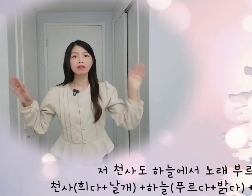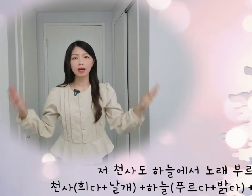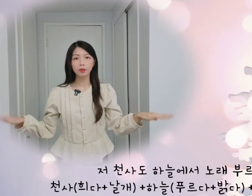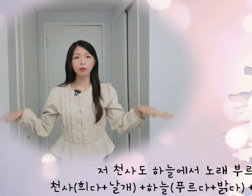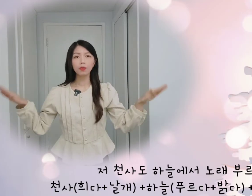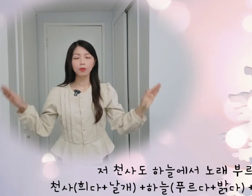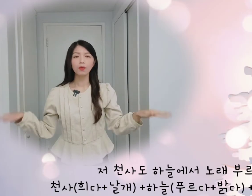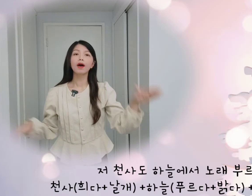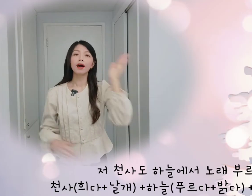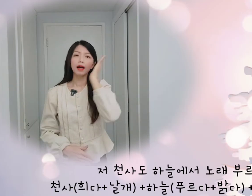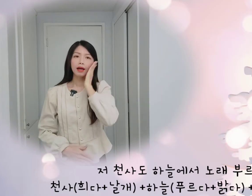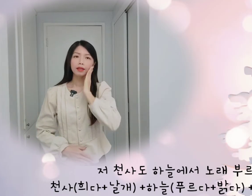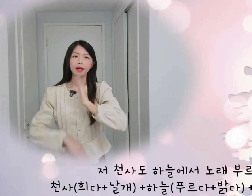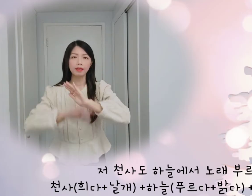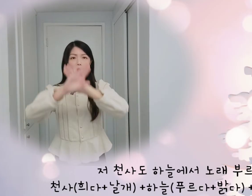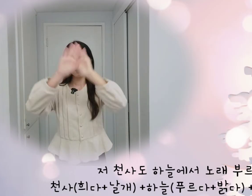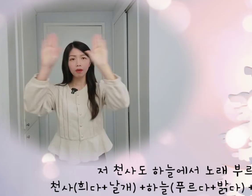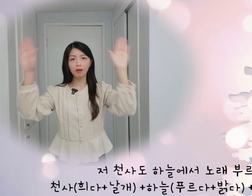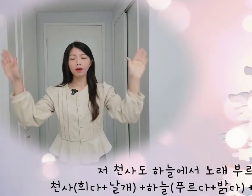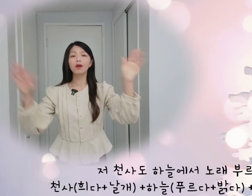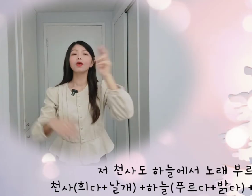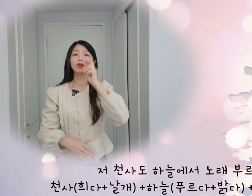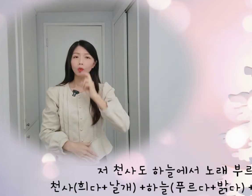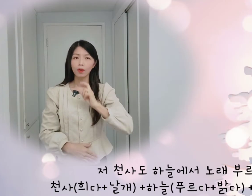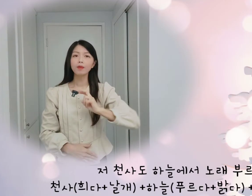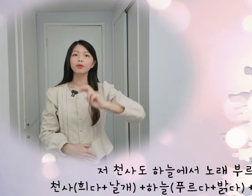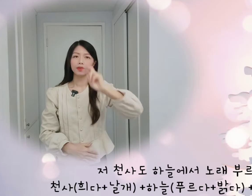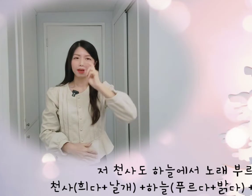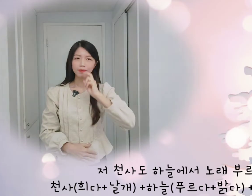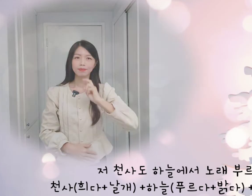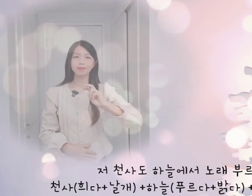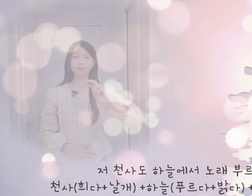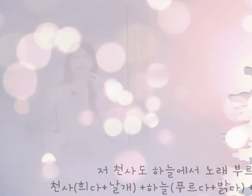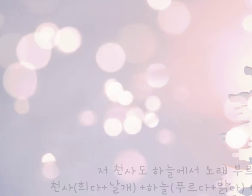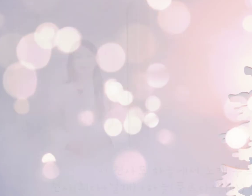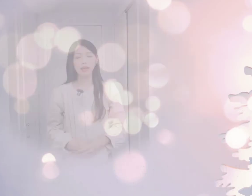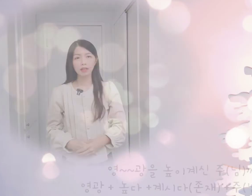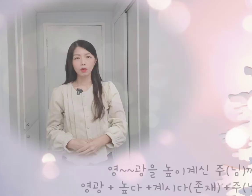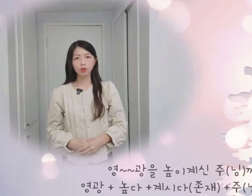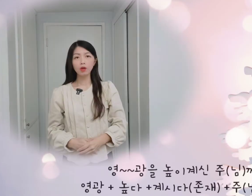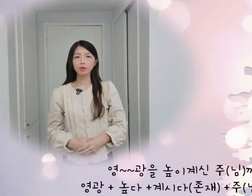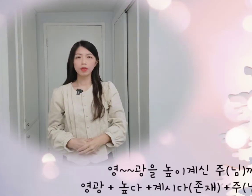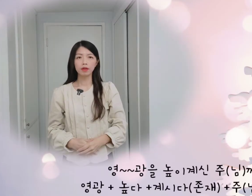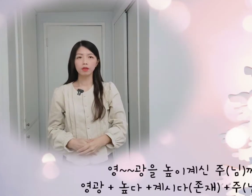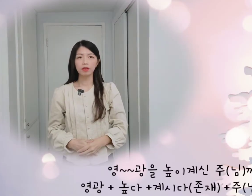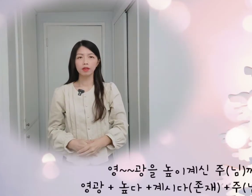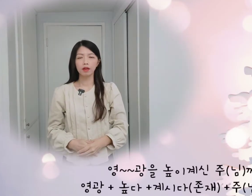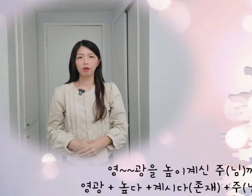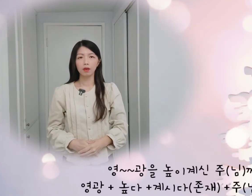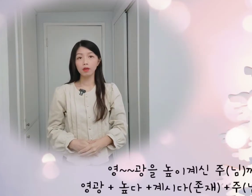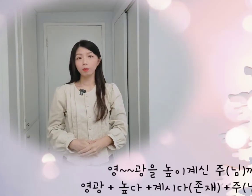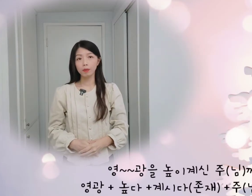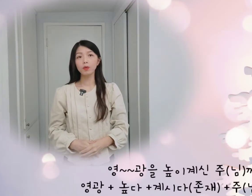저 천사도 하늘에서 노래 부르네. 네, 그리고 후렴